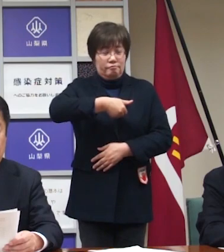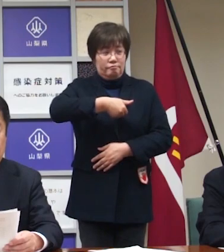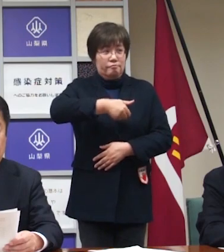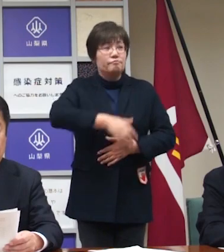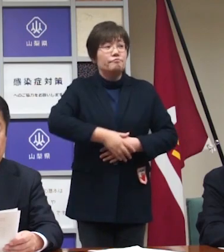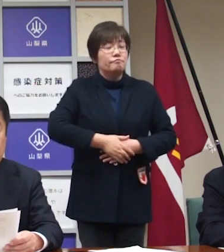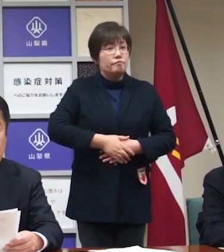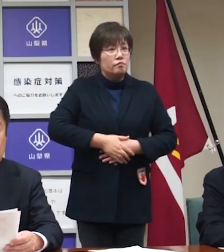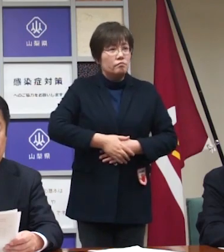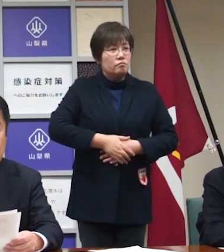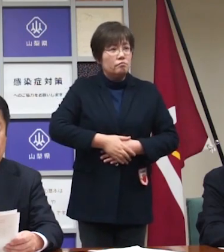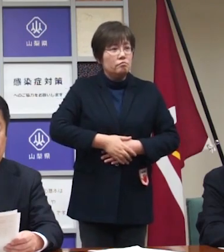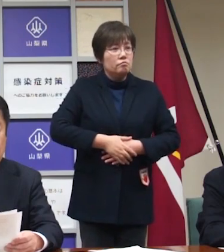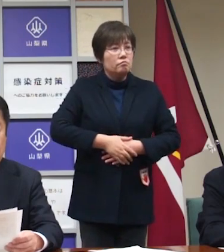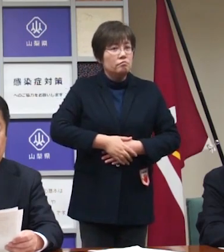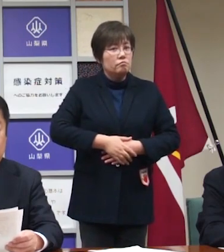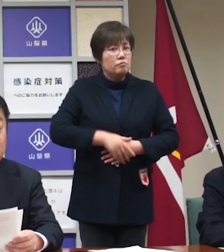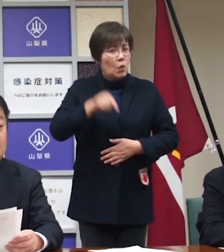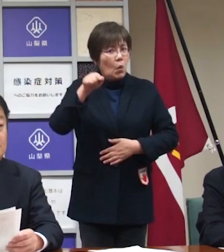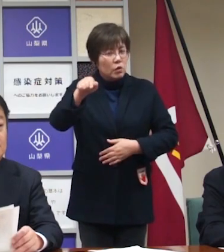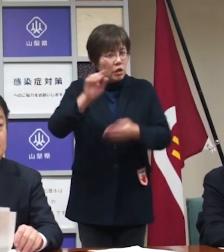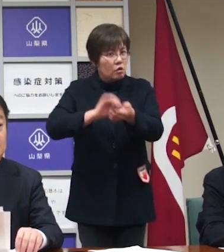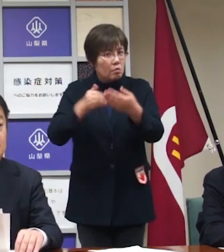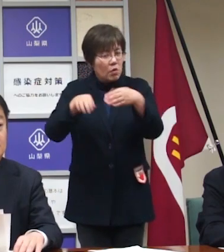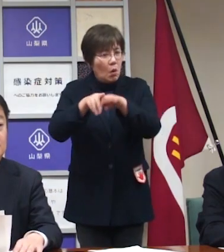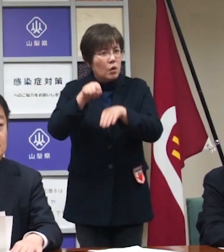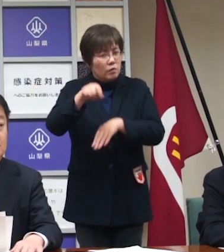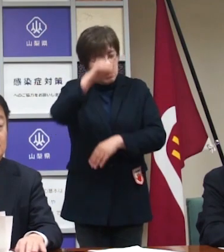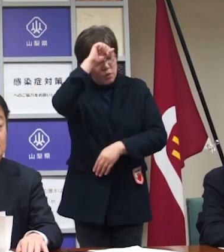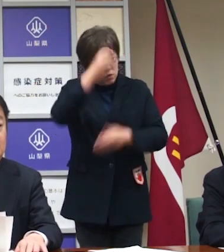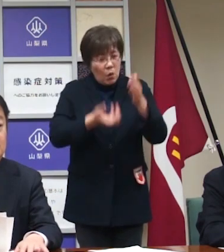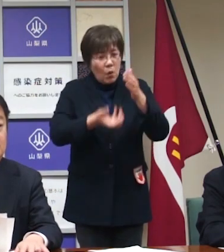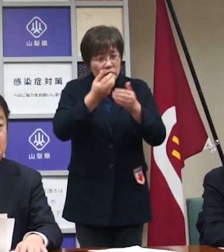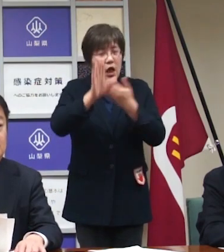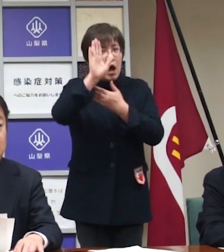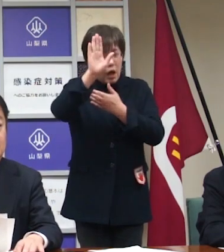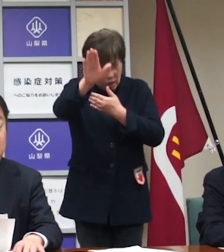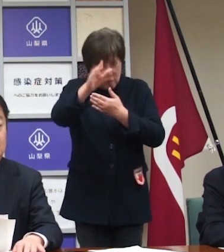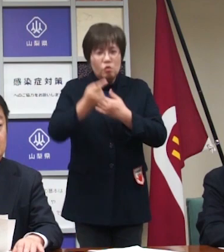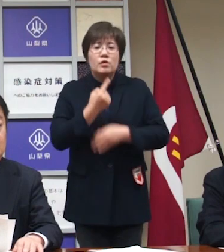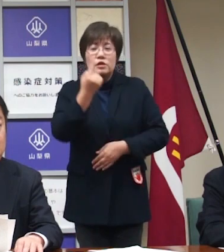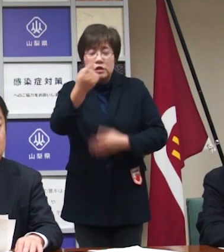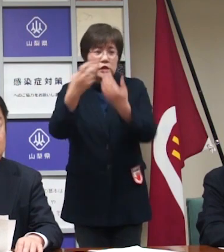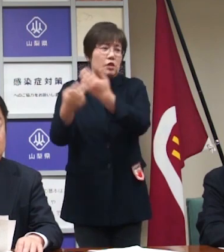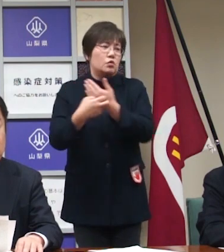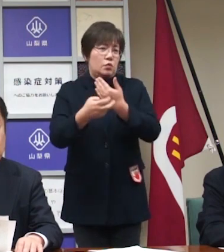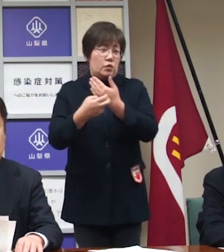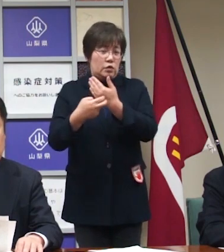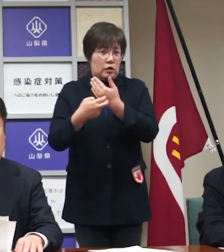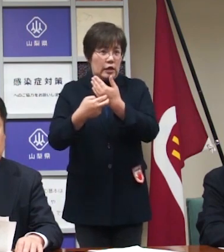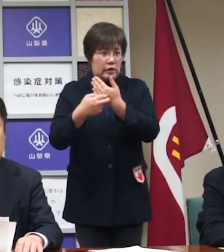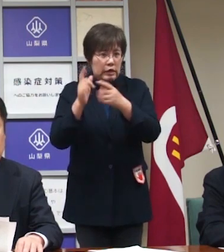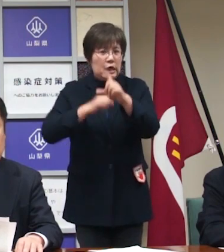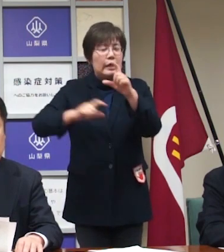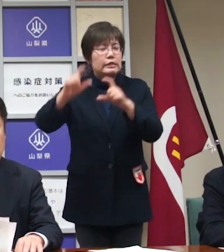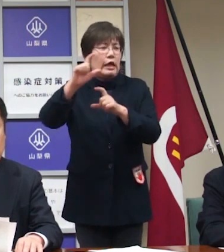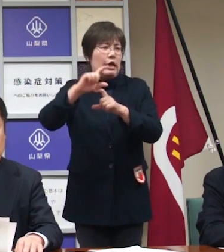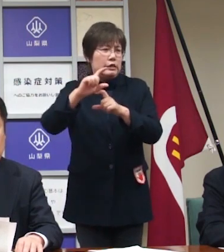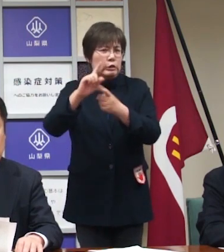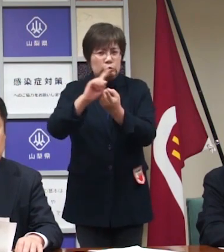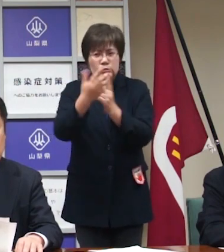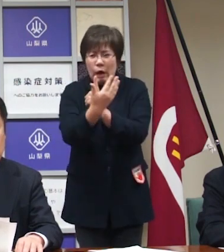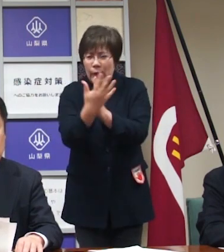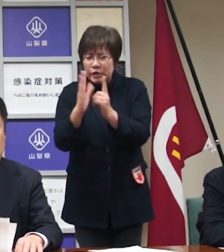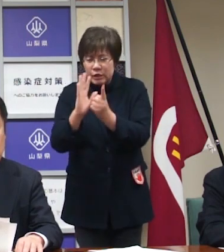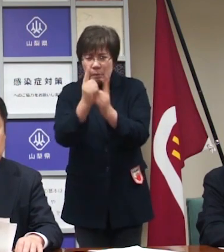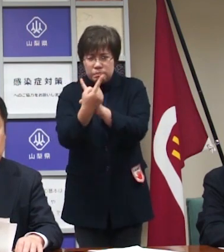ら A に比べるとさらに濃厚、あるいはその発症した上で受診しているわけだから、さらにこう